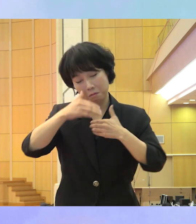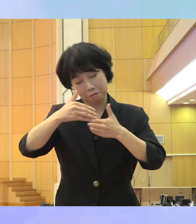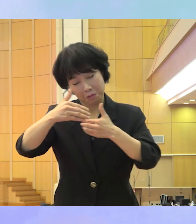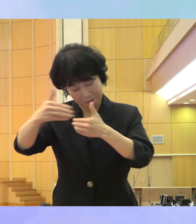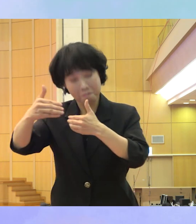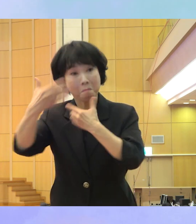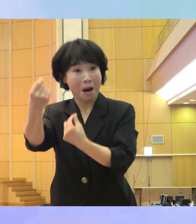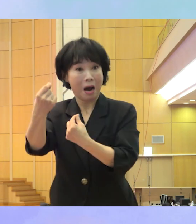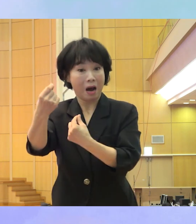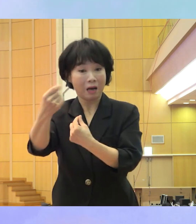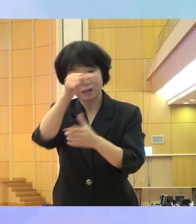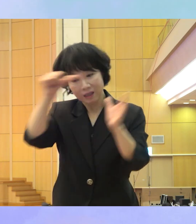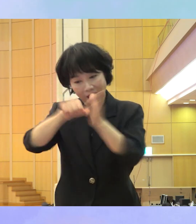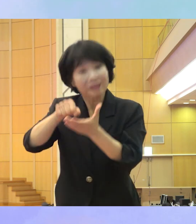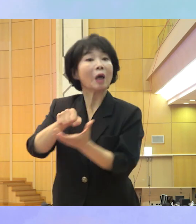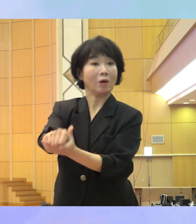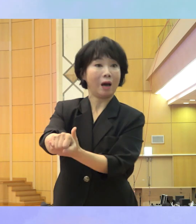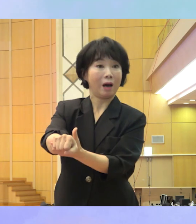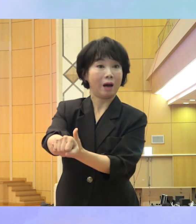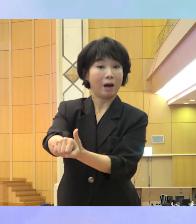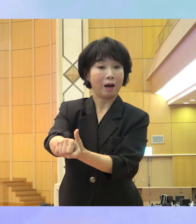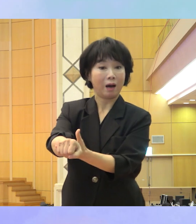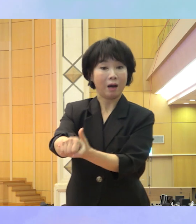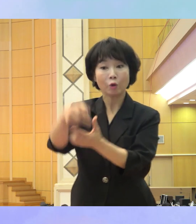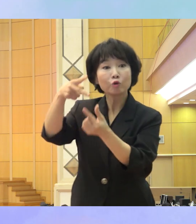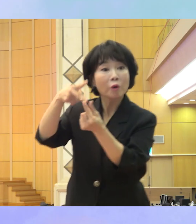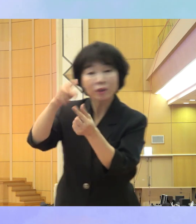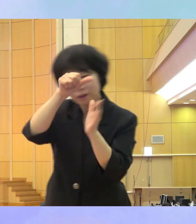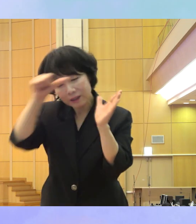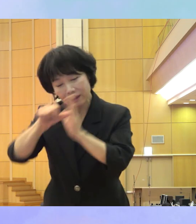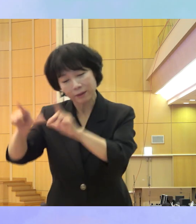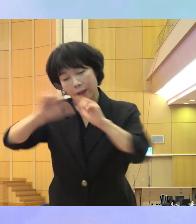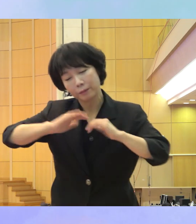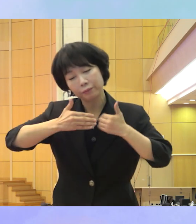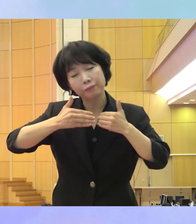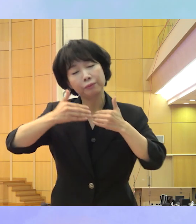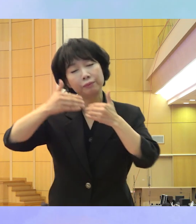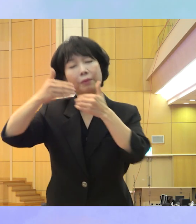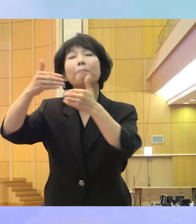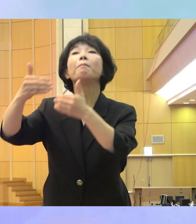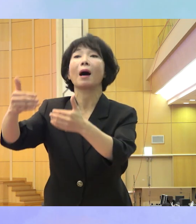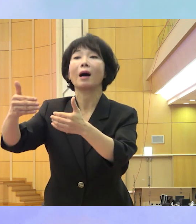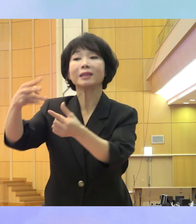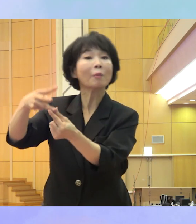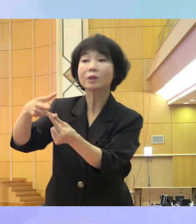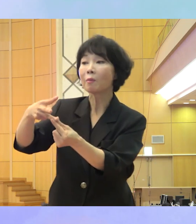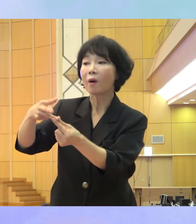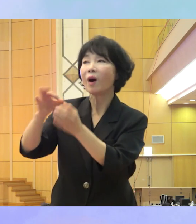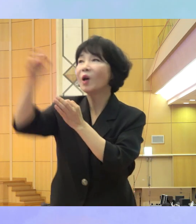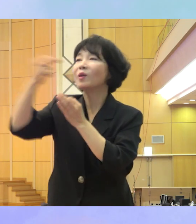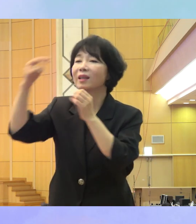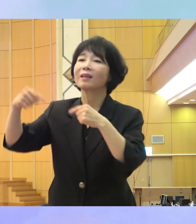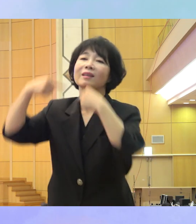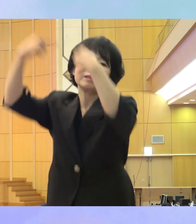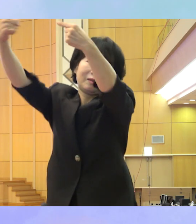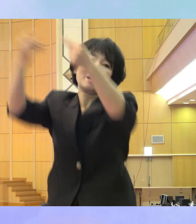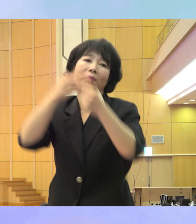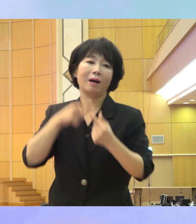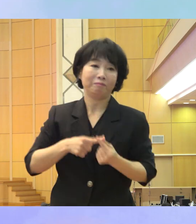과정을 거쳐서 인생이 되고 인생 한평생을 과정을 거쳐서 영생의 길로 가는